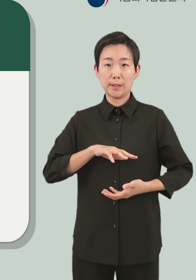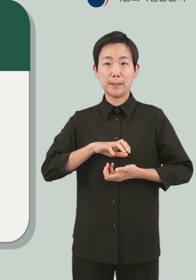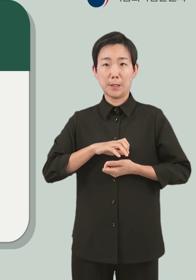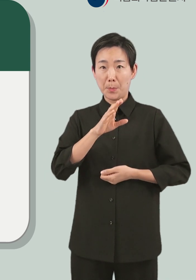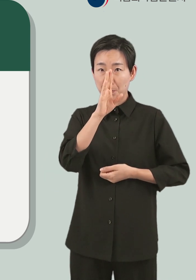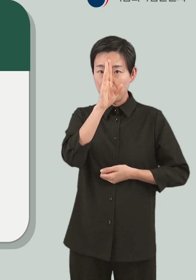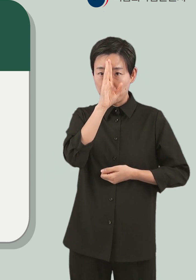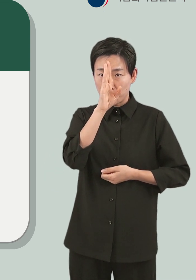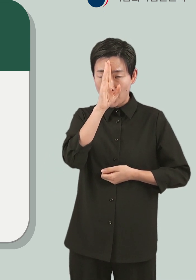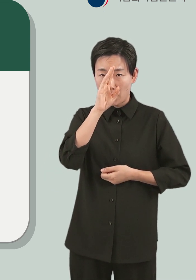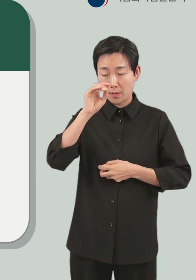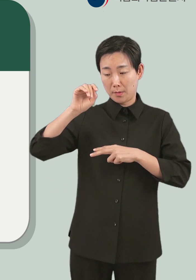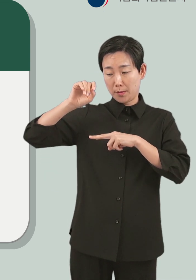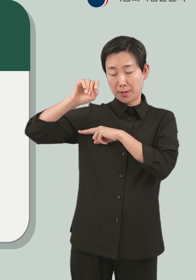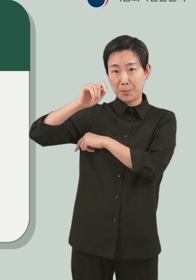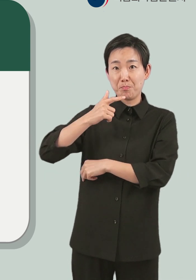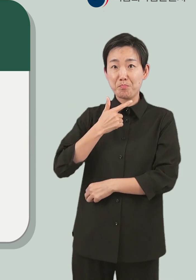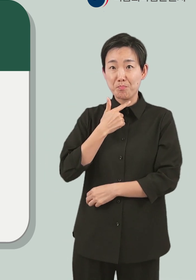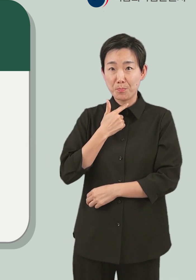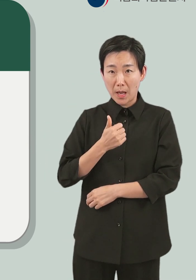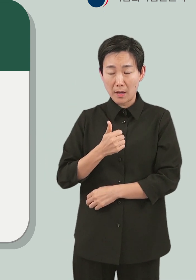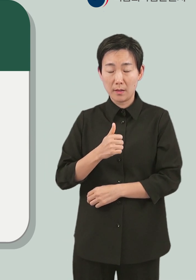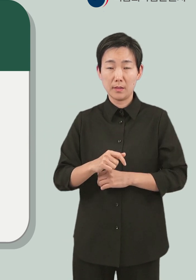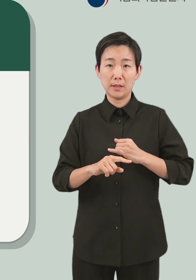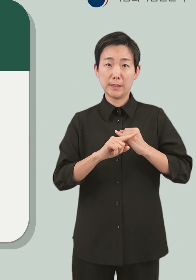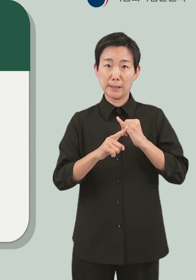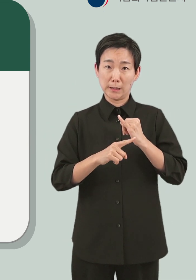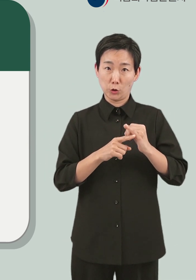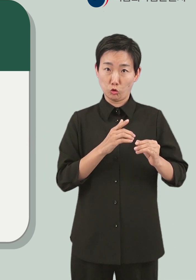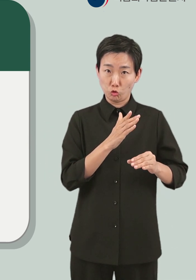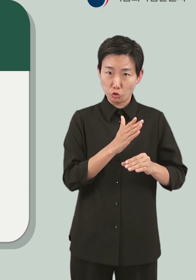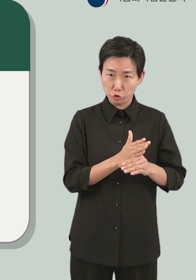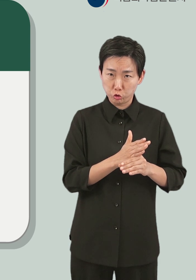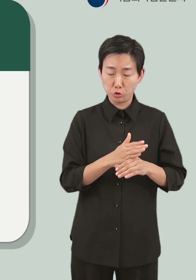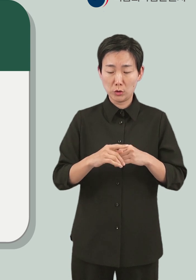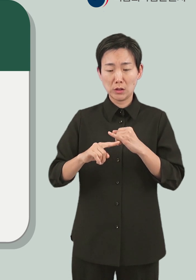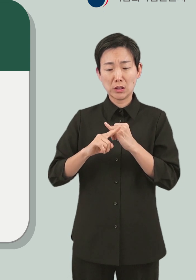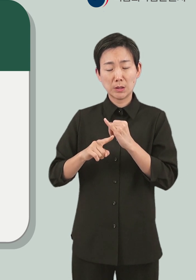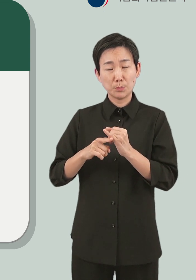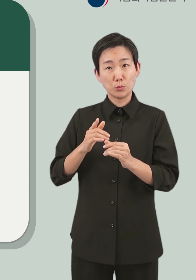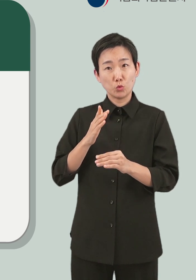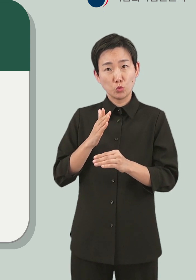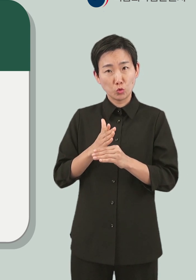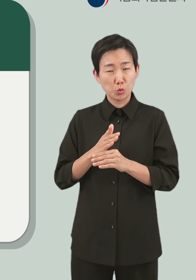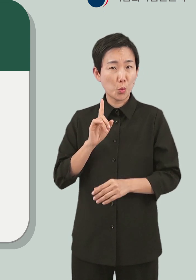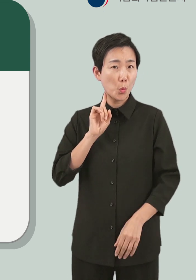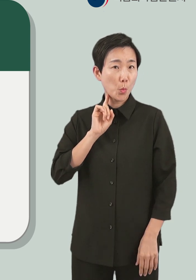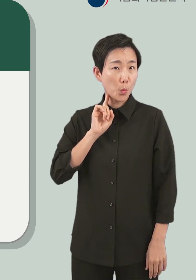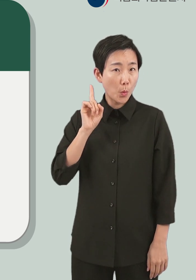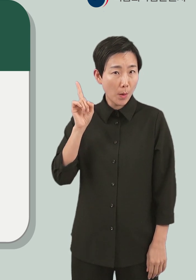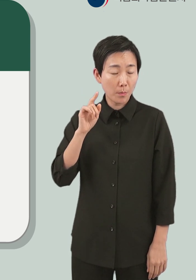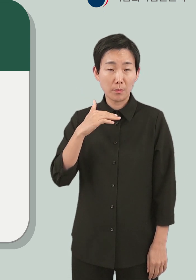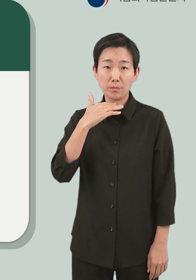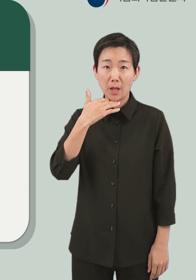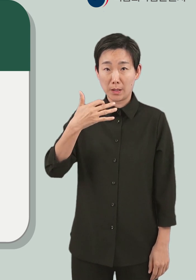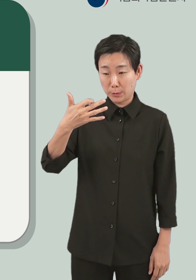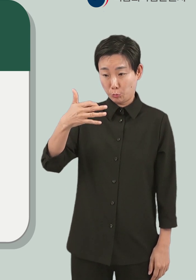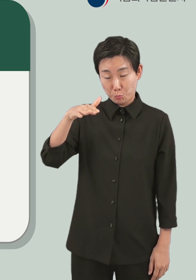사람, 미성년자는 의사의 지도하에 사용합니다. 추위 등으로 몸이 떨릴 때 측정할 수 없습니다.